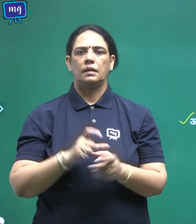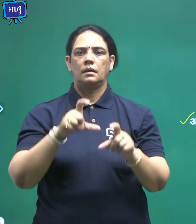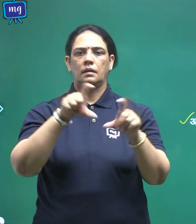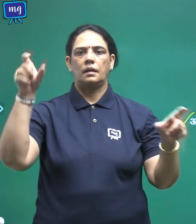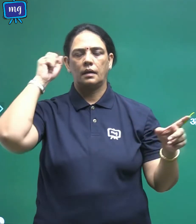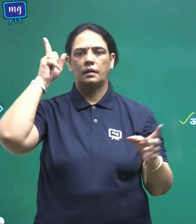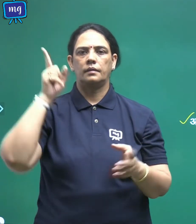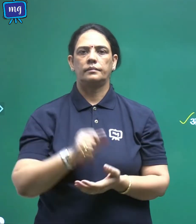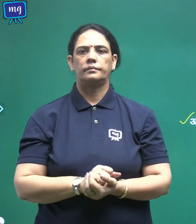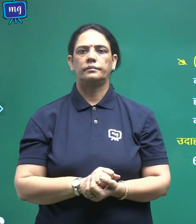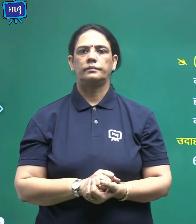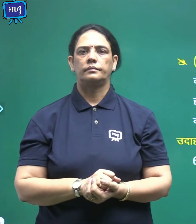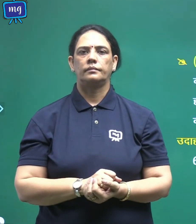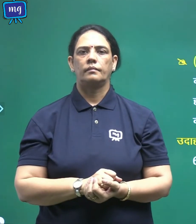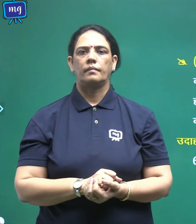आ गया।